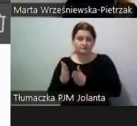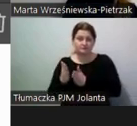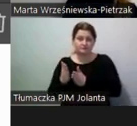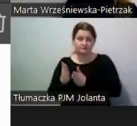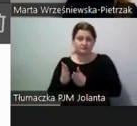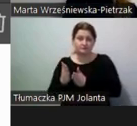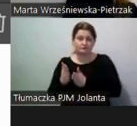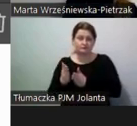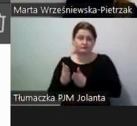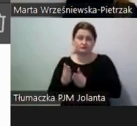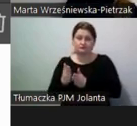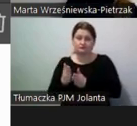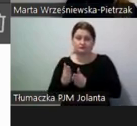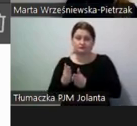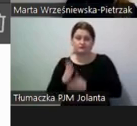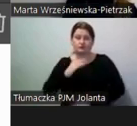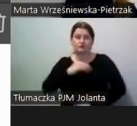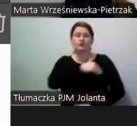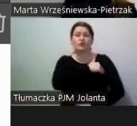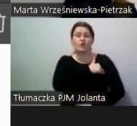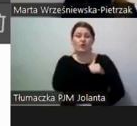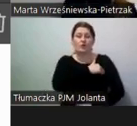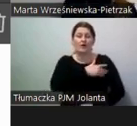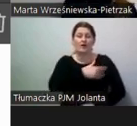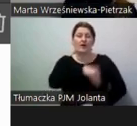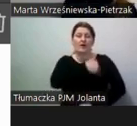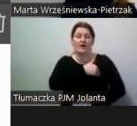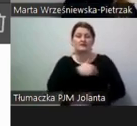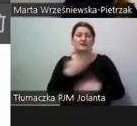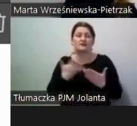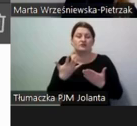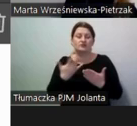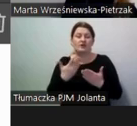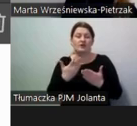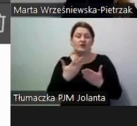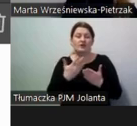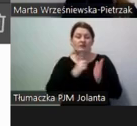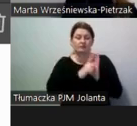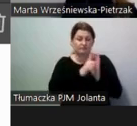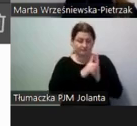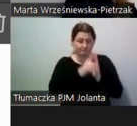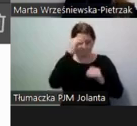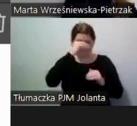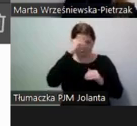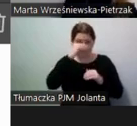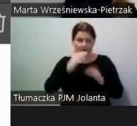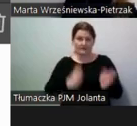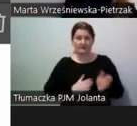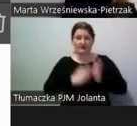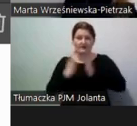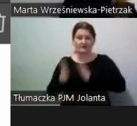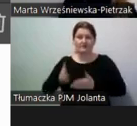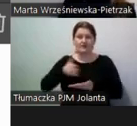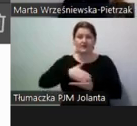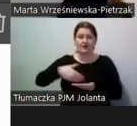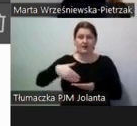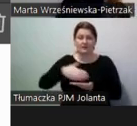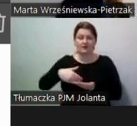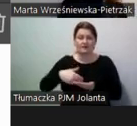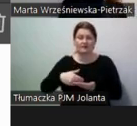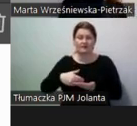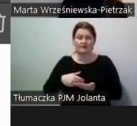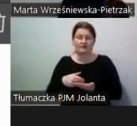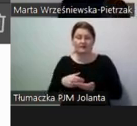to szkoła i klasa, w której uczeń się uczy. Następne elementy dotyczą